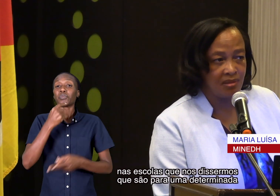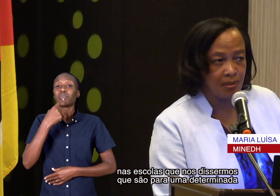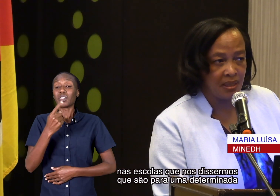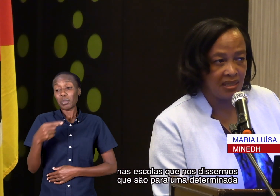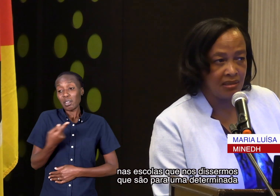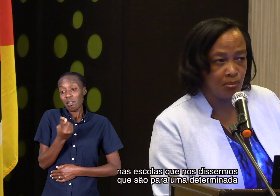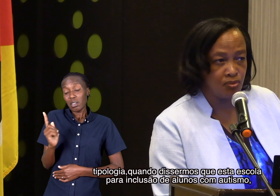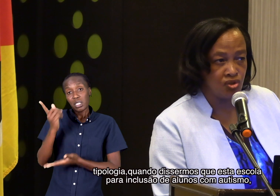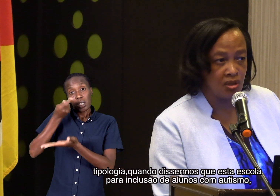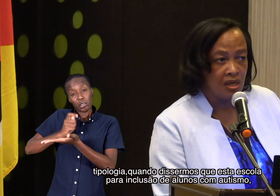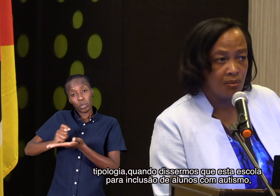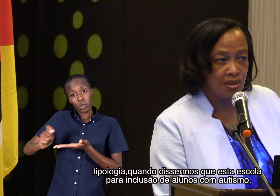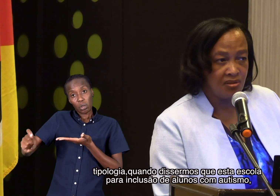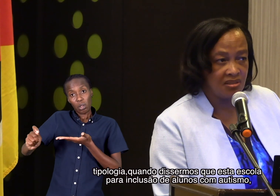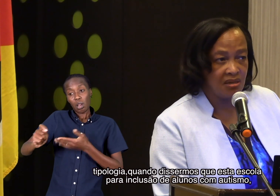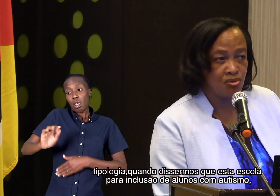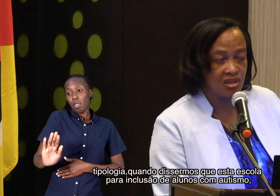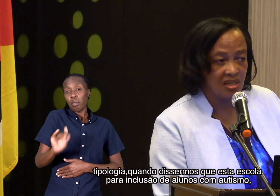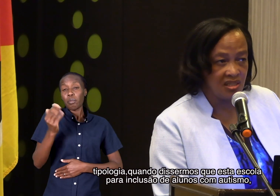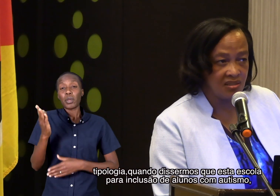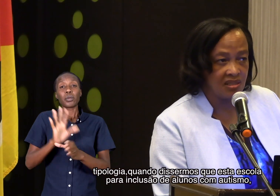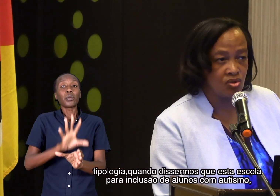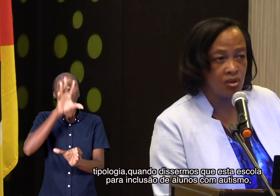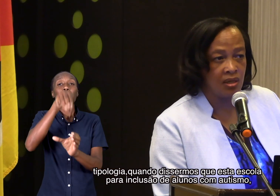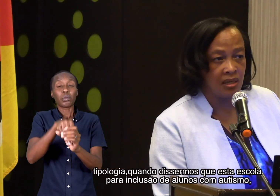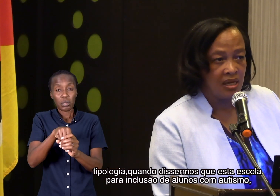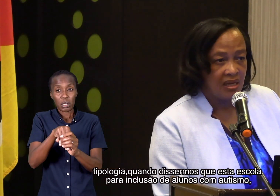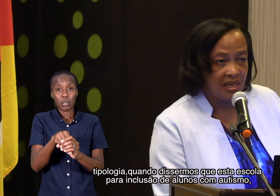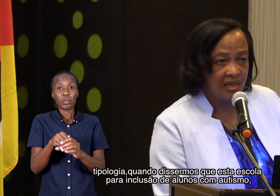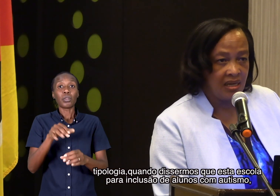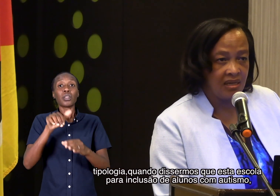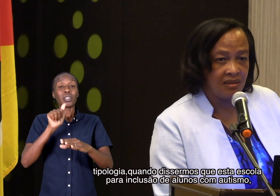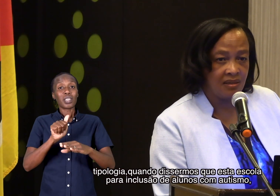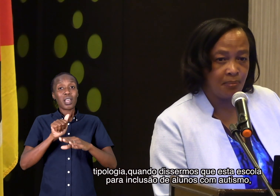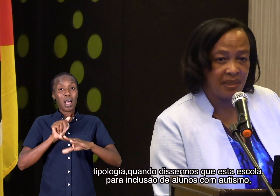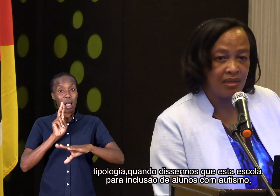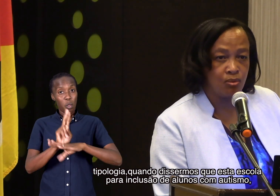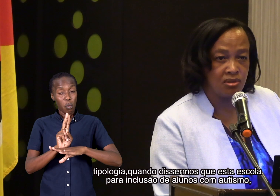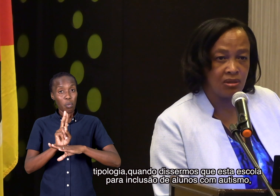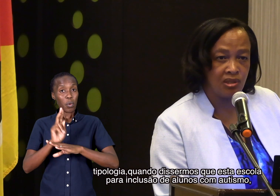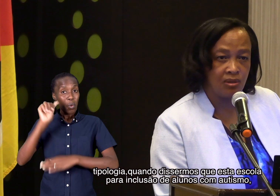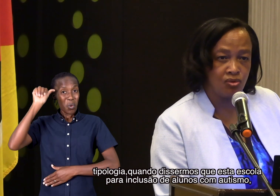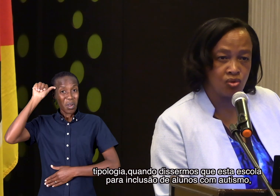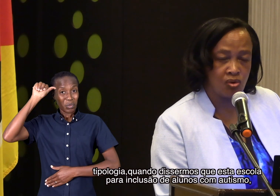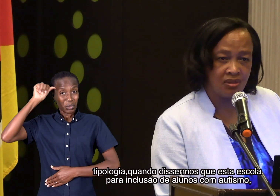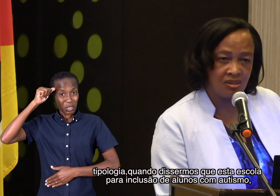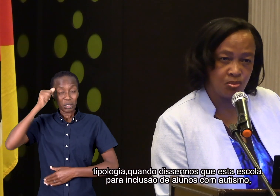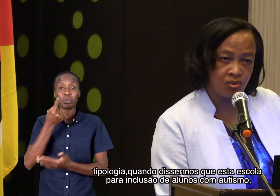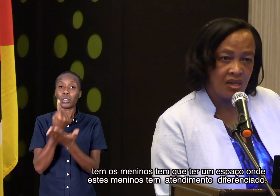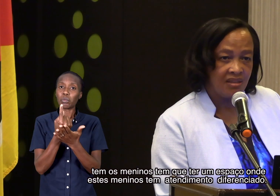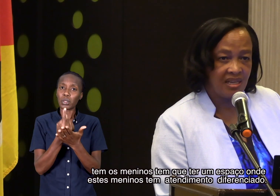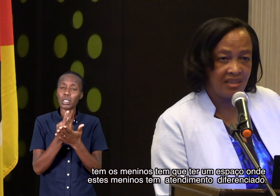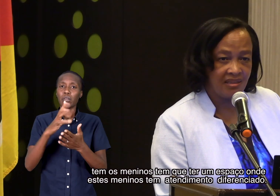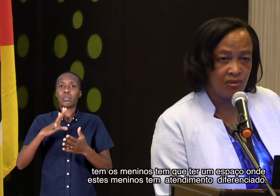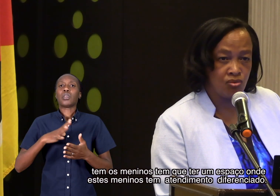uma determinada tipologia. Quando dissermos que esta escola é para a inclusão de alunos com